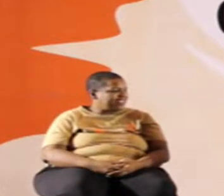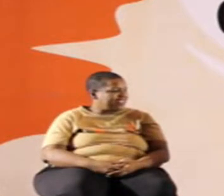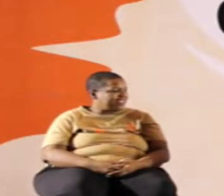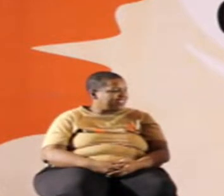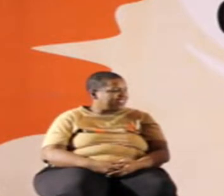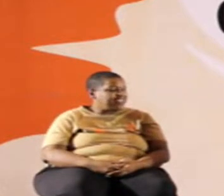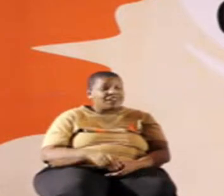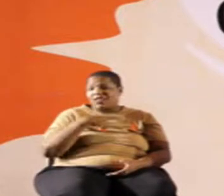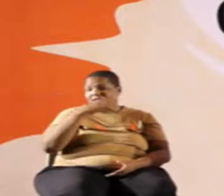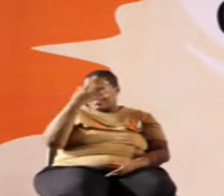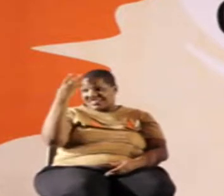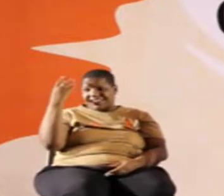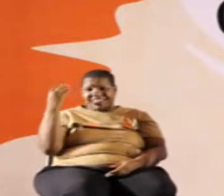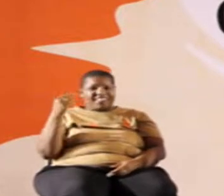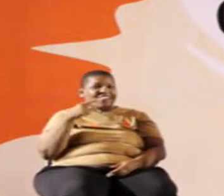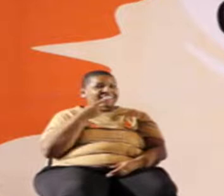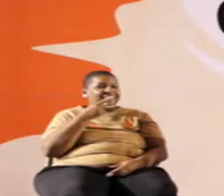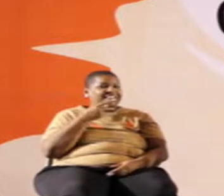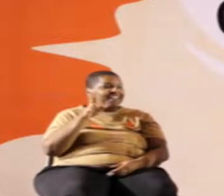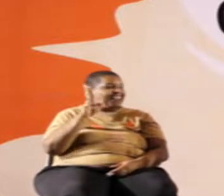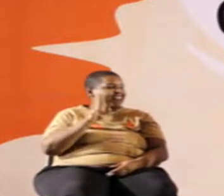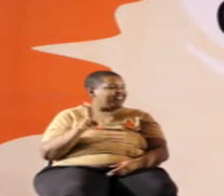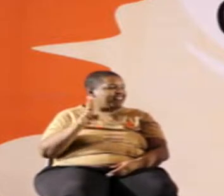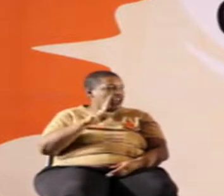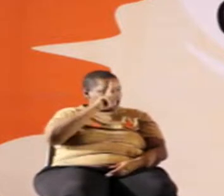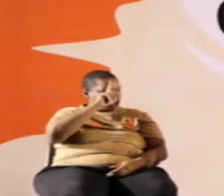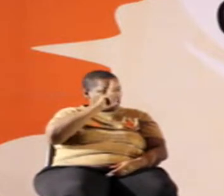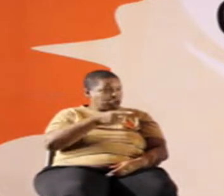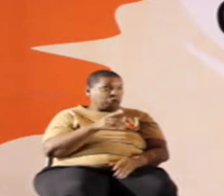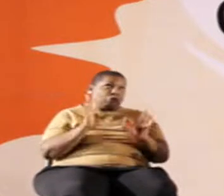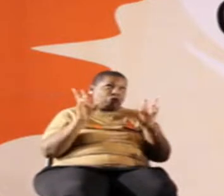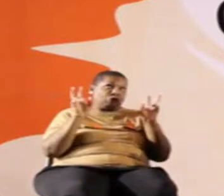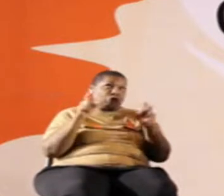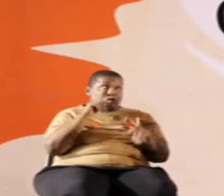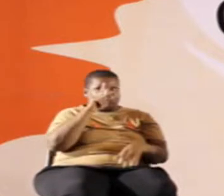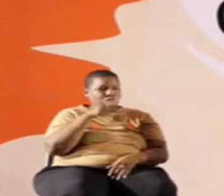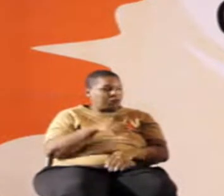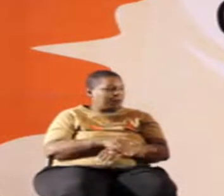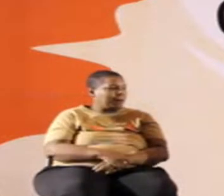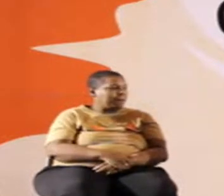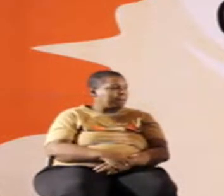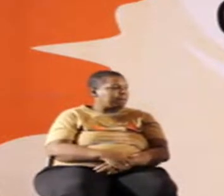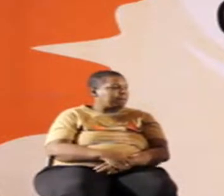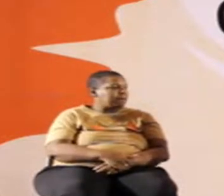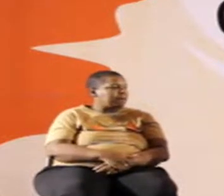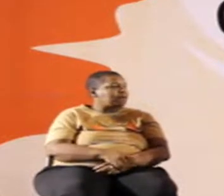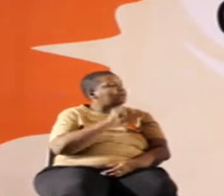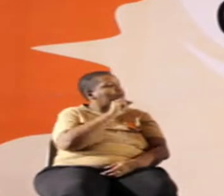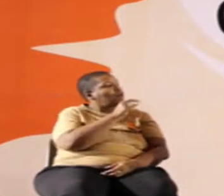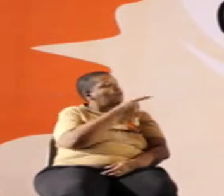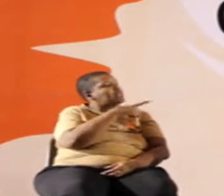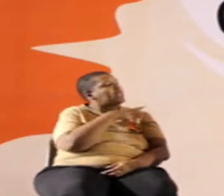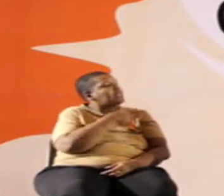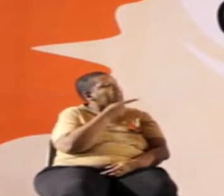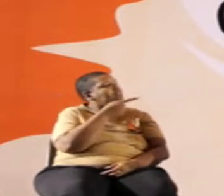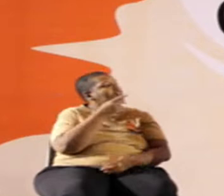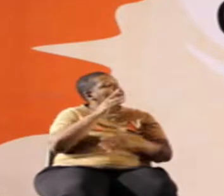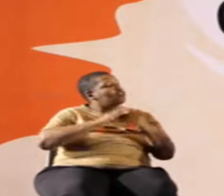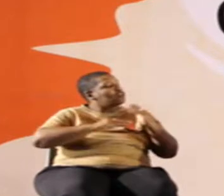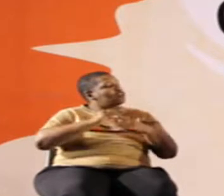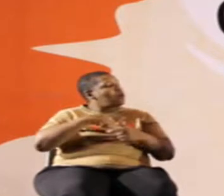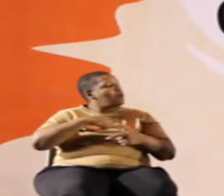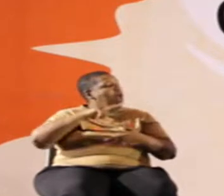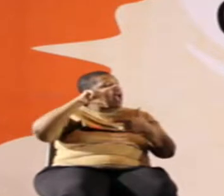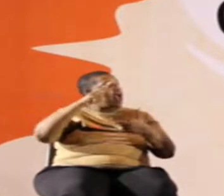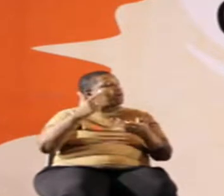reservei, usei da minha autoridade. O que é que você tem a dizer sobre a capa do